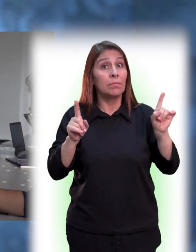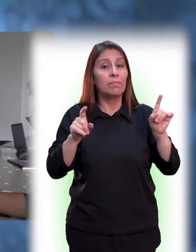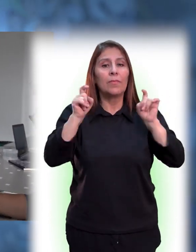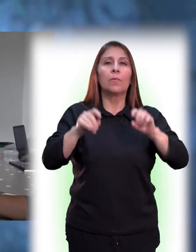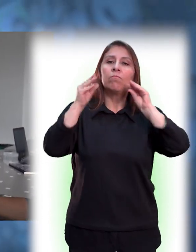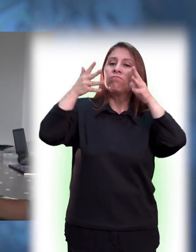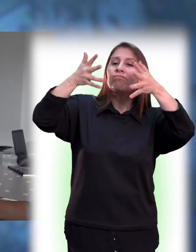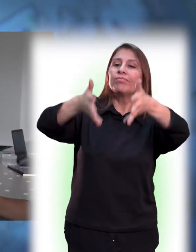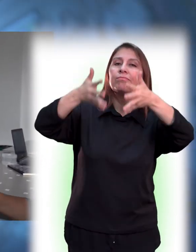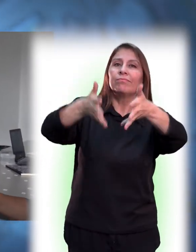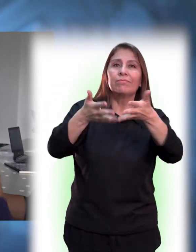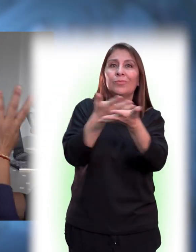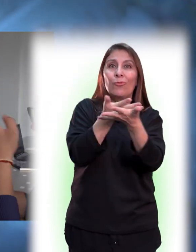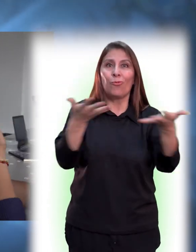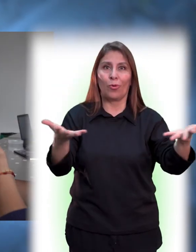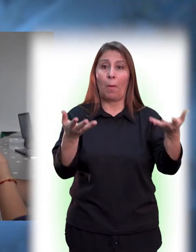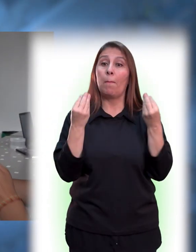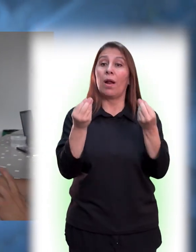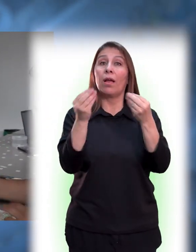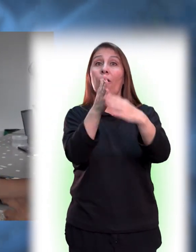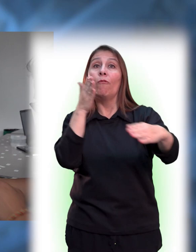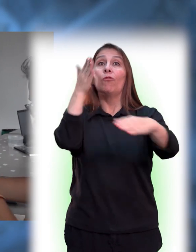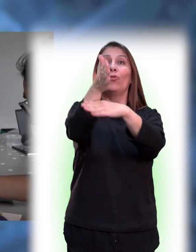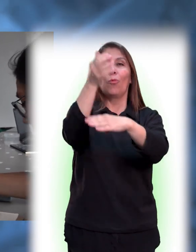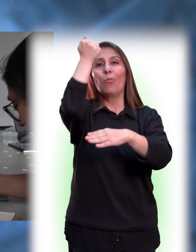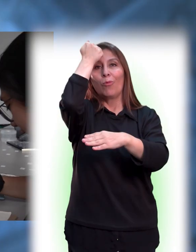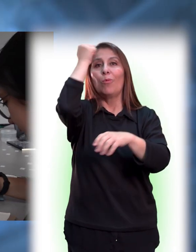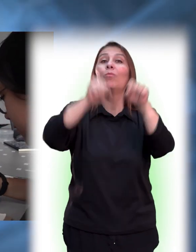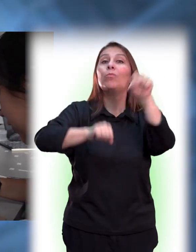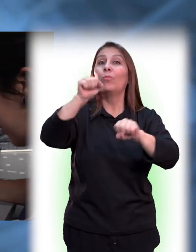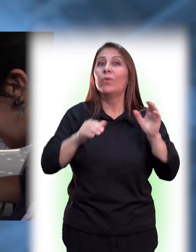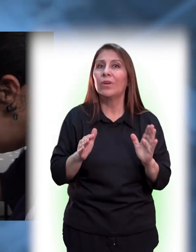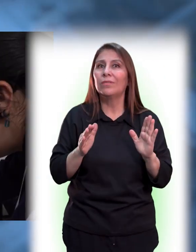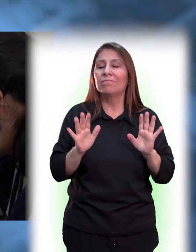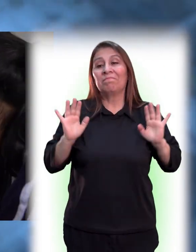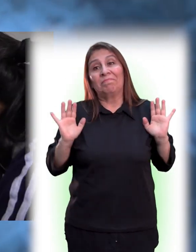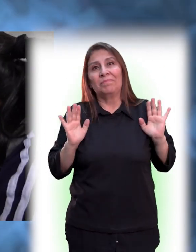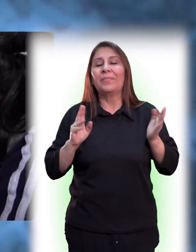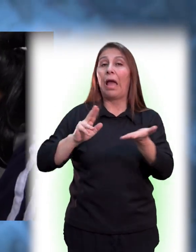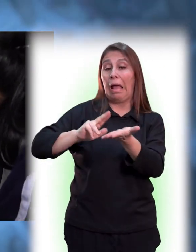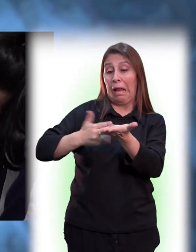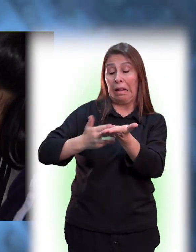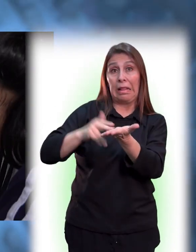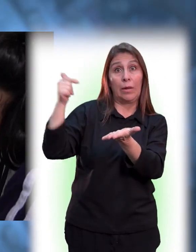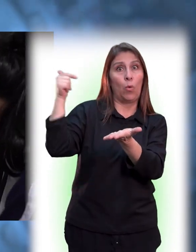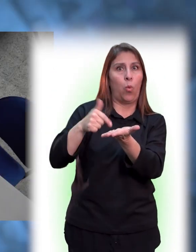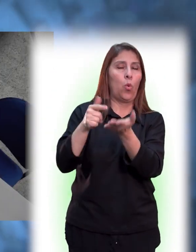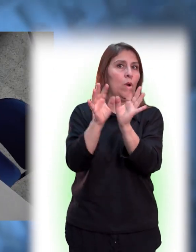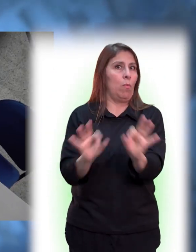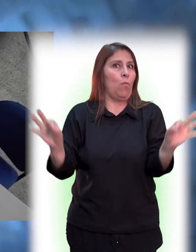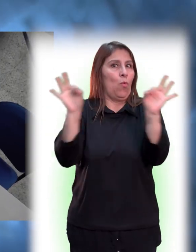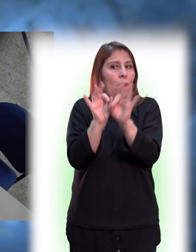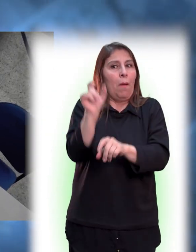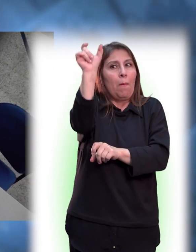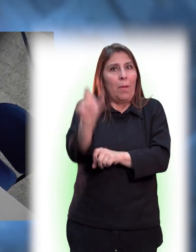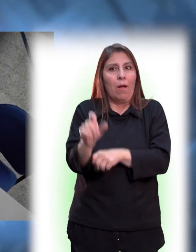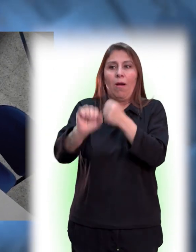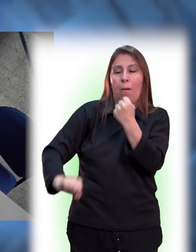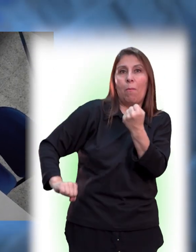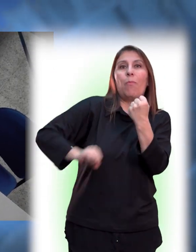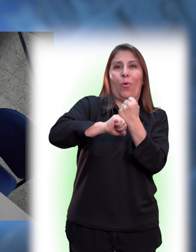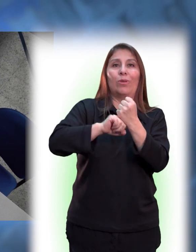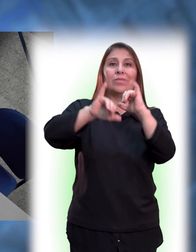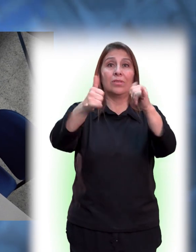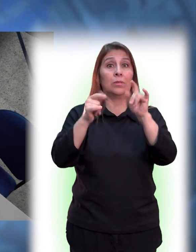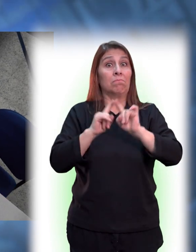enseñarles para ser profesores, ¿cierto? El intérprete considero que fue la persona que nos colaboró mucho, pero ellos